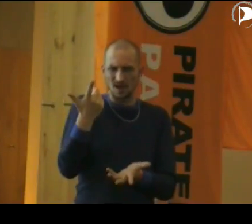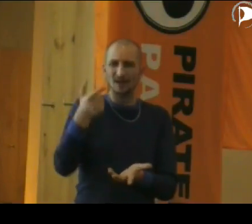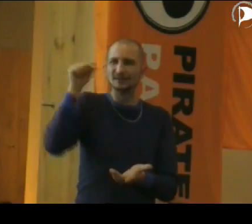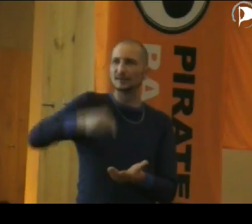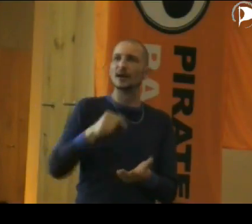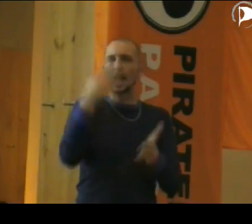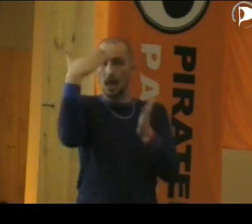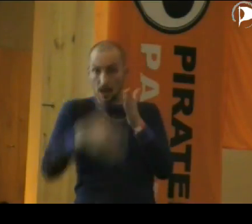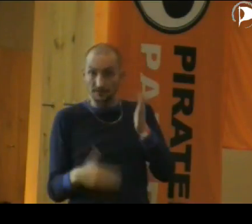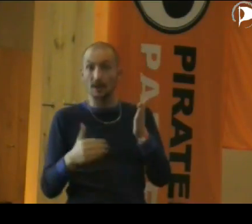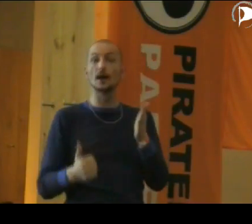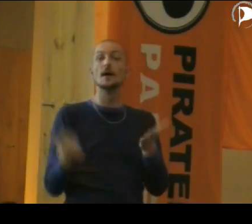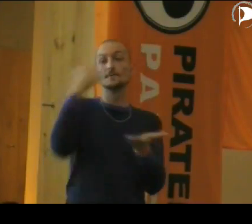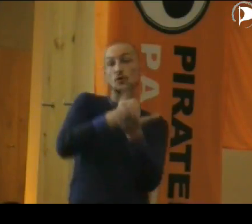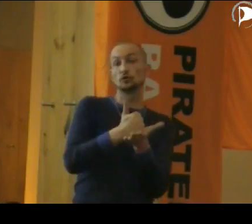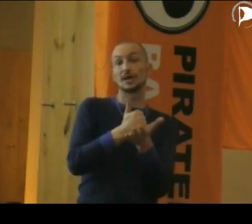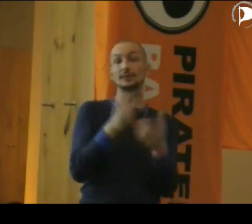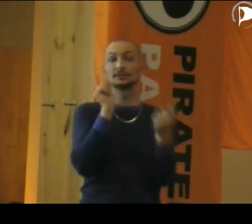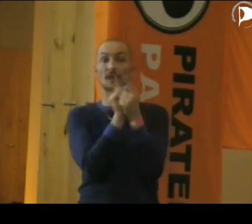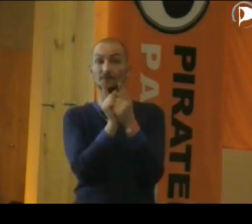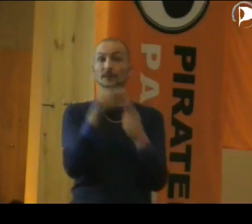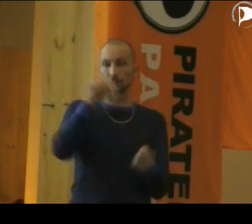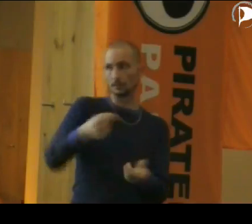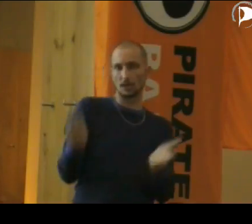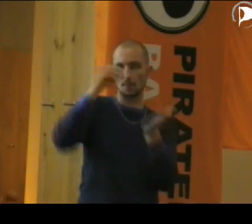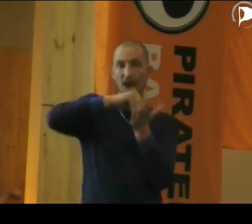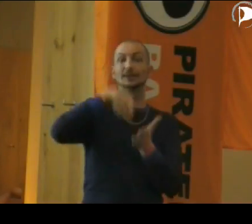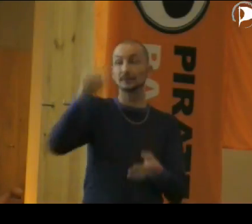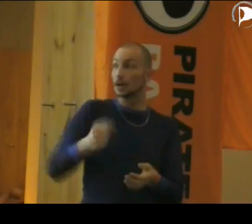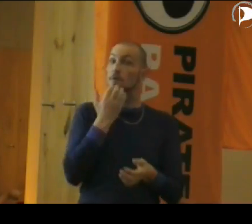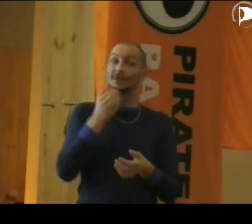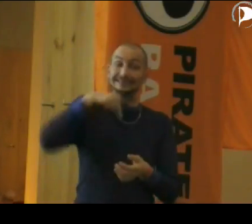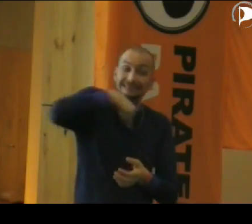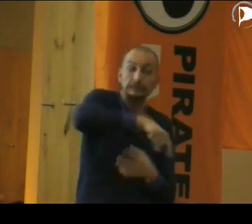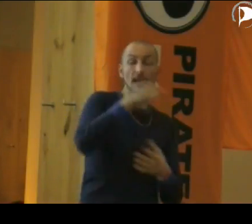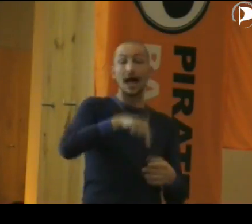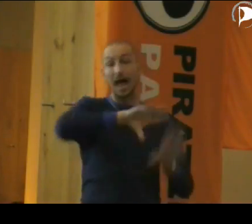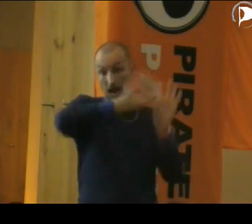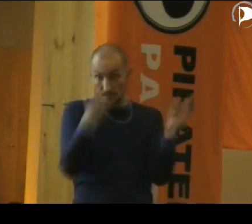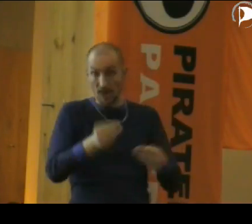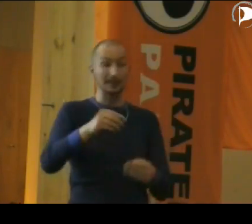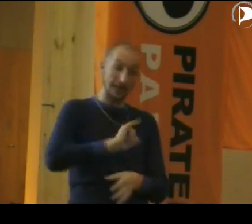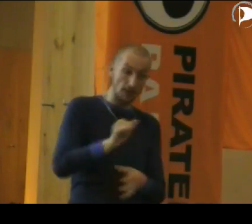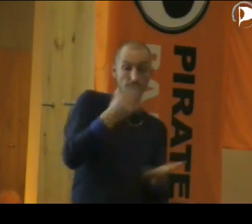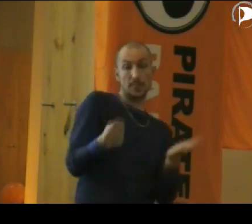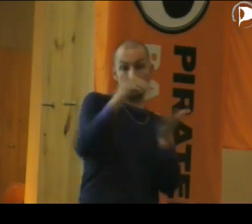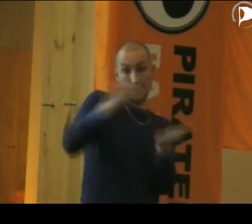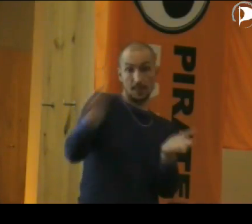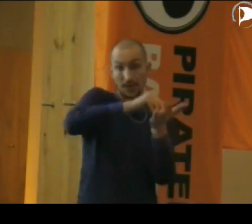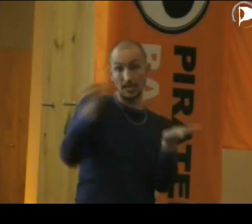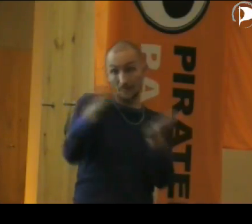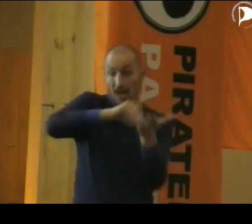anwesend ich hoffe dass du vorhast 45 ist allenfalls nehmen warum warst du damals unsere gegenteil dabei